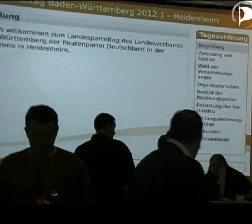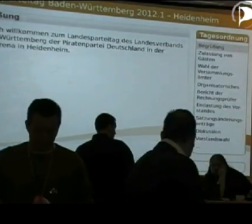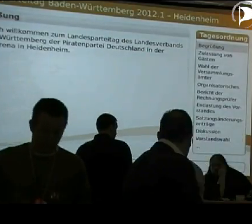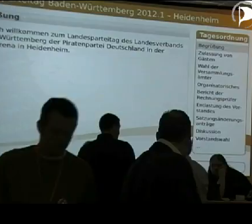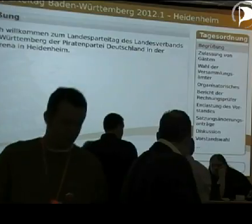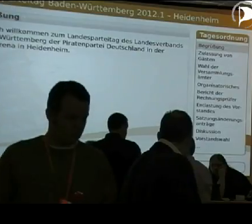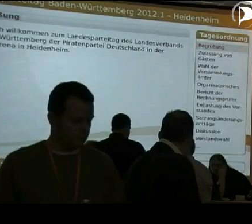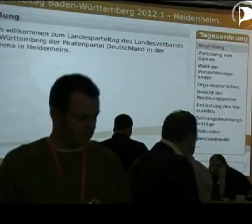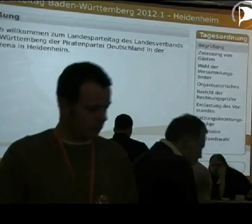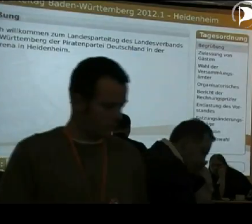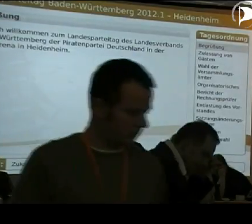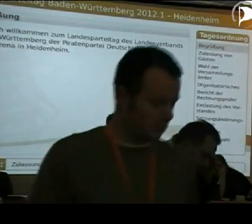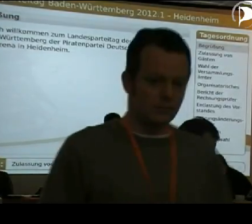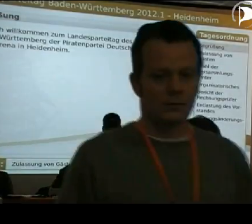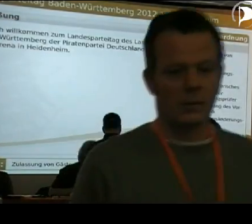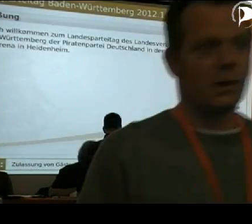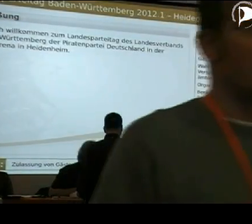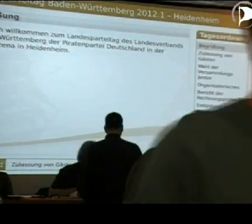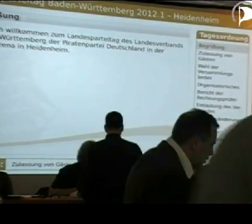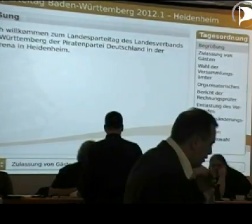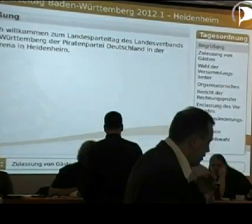einfach nicht sein